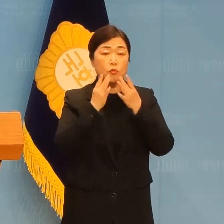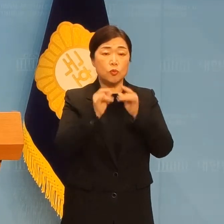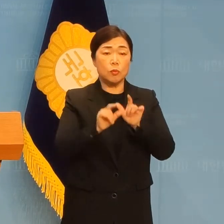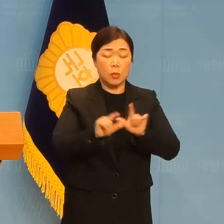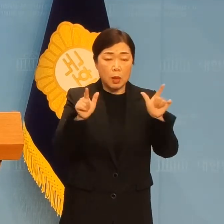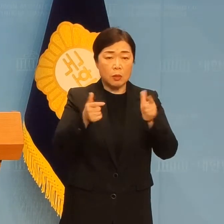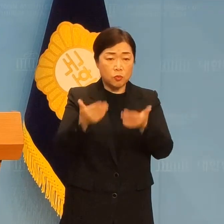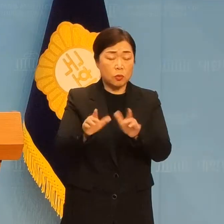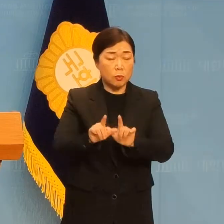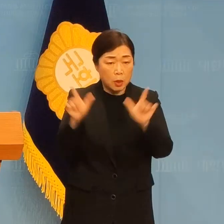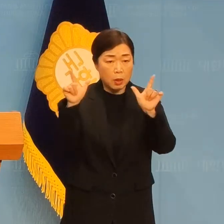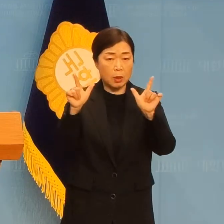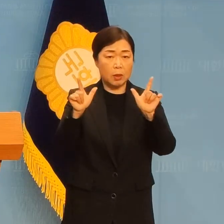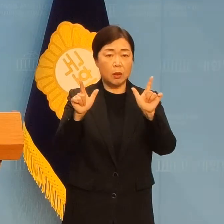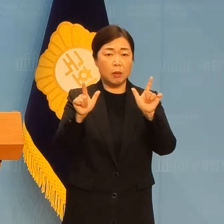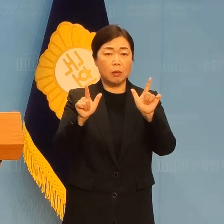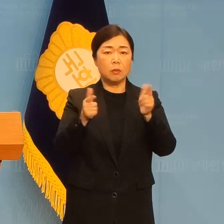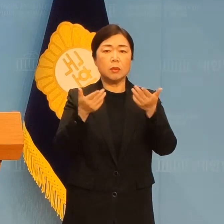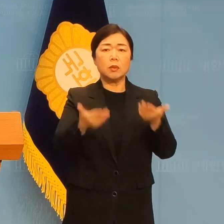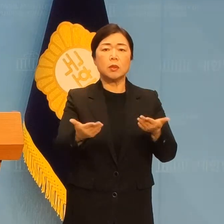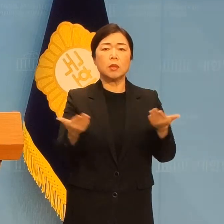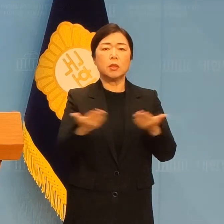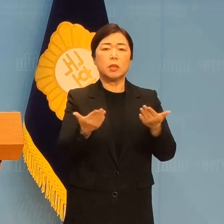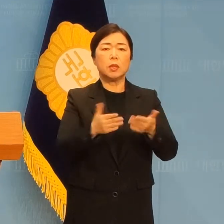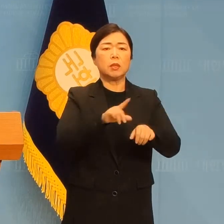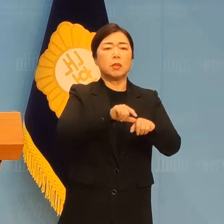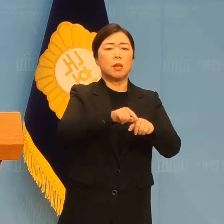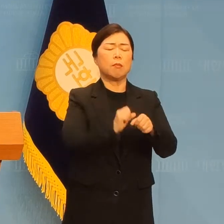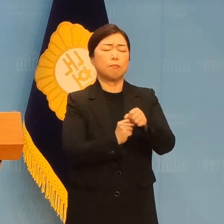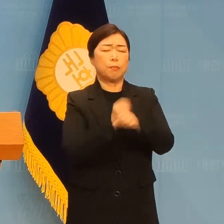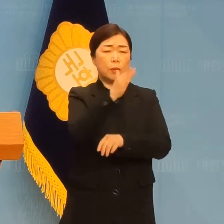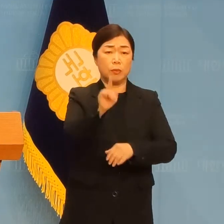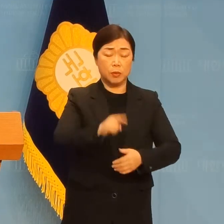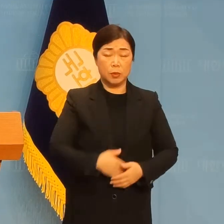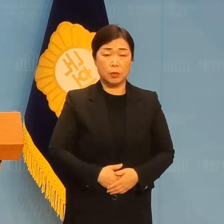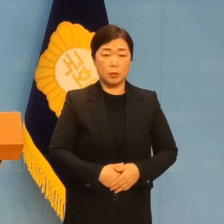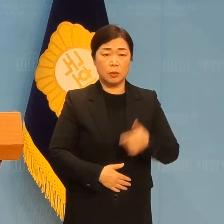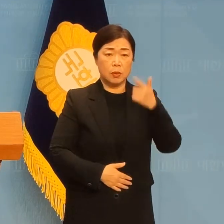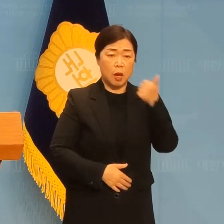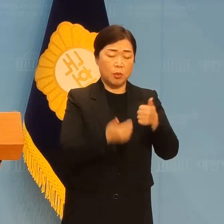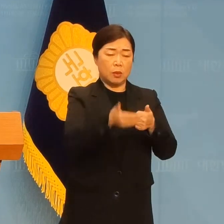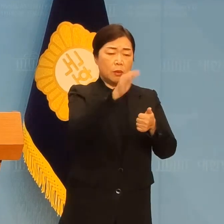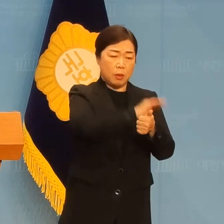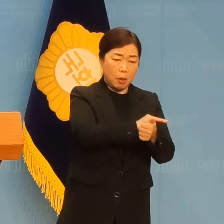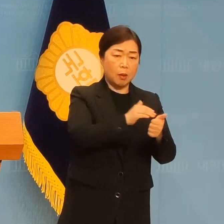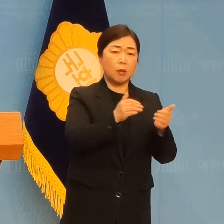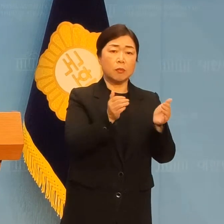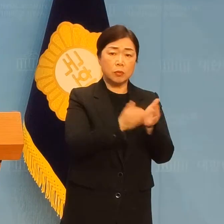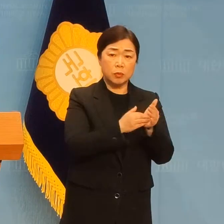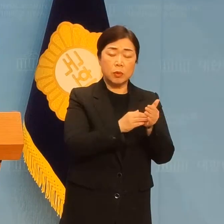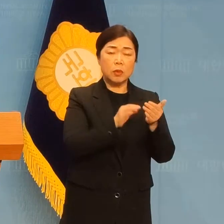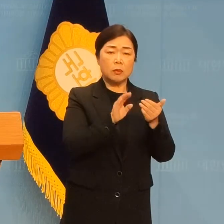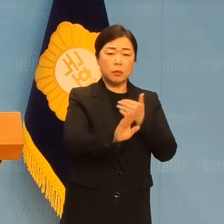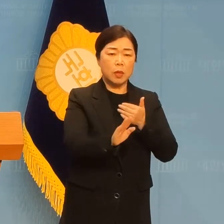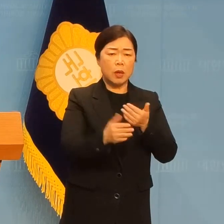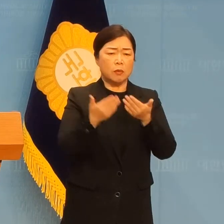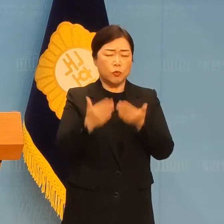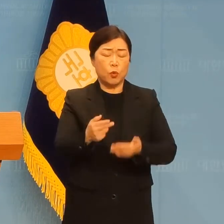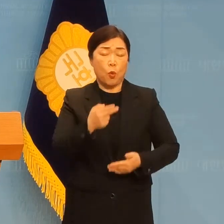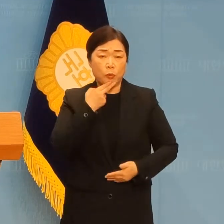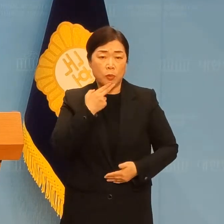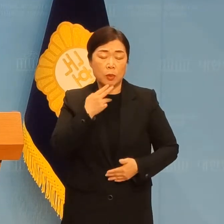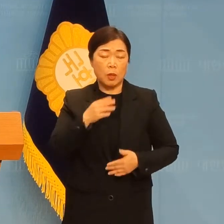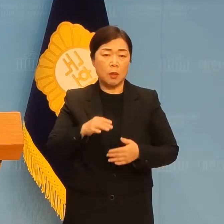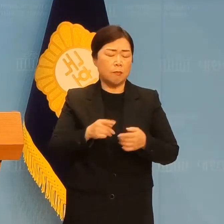63시간 휴식이라고 불러야 합니까? 이렇게 비교해봐도 부친상을 당하고도 주말만큼도 쉬지 못했다는 것